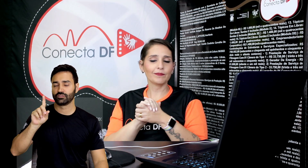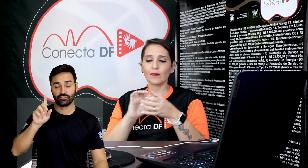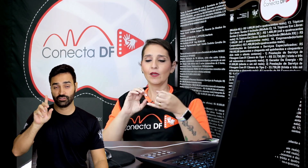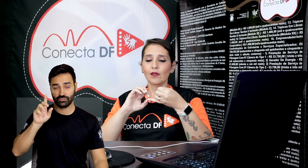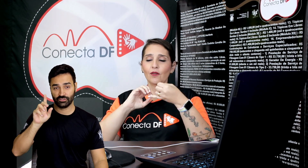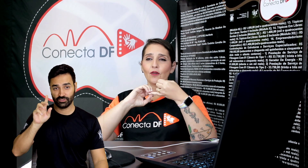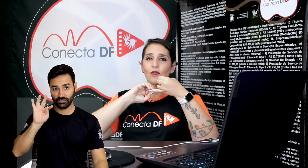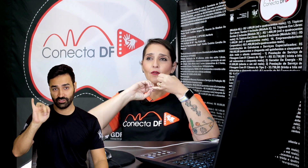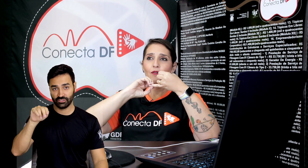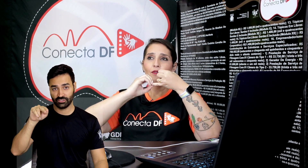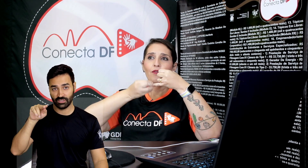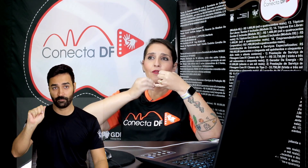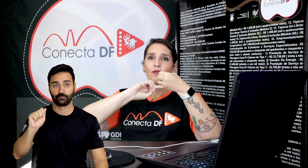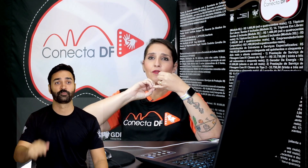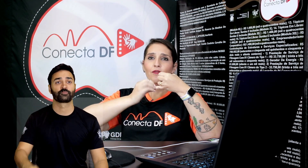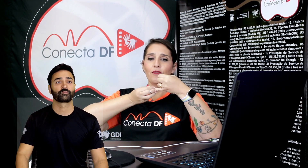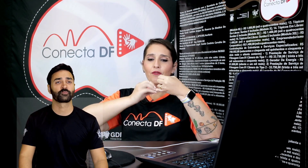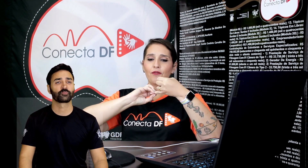tem.